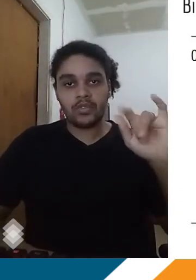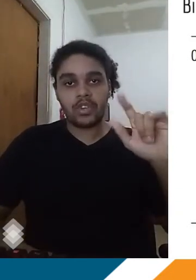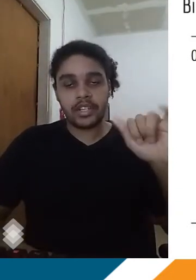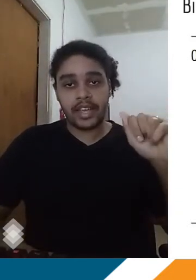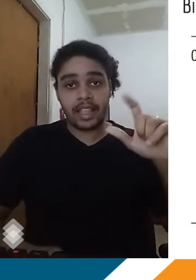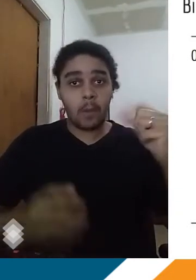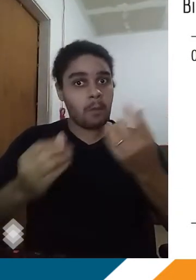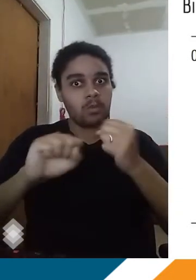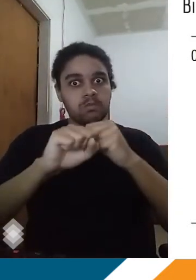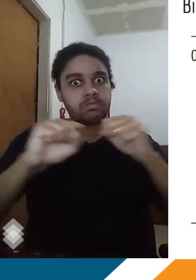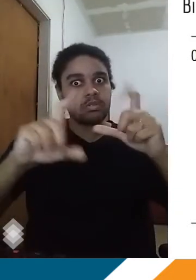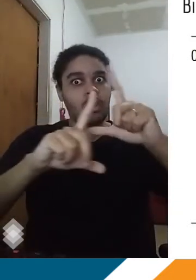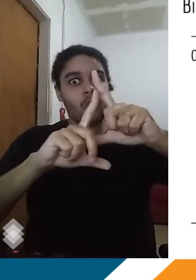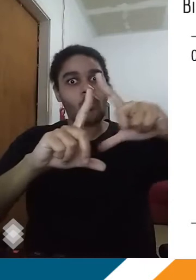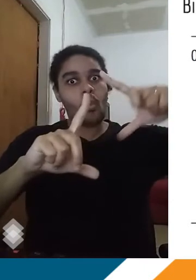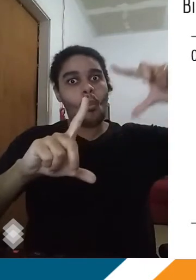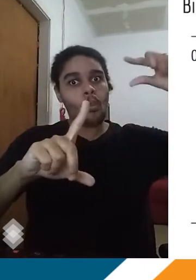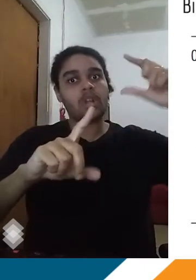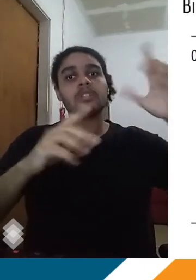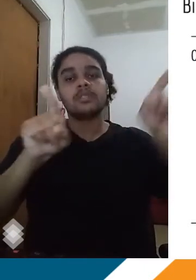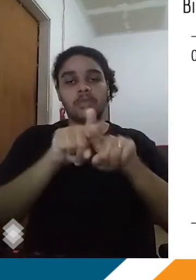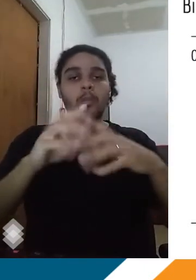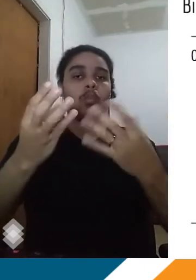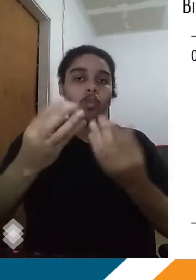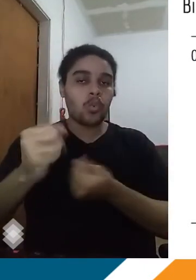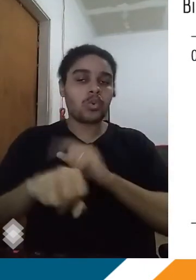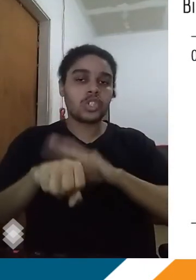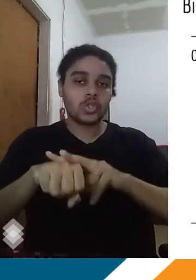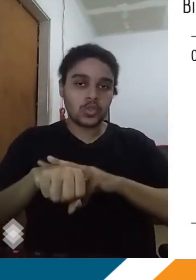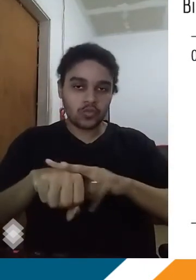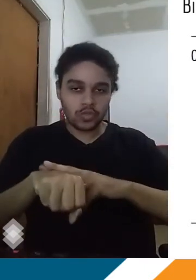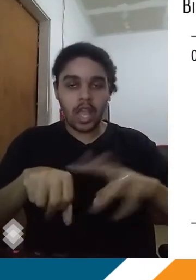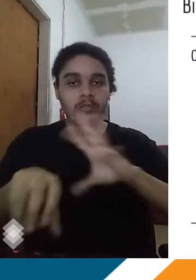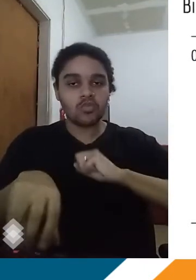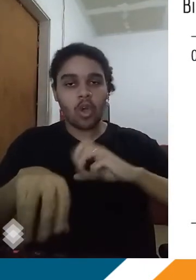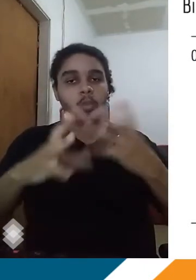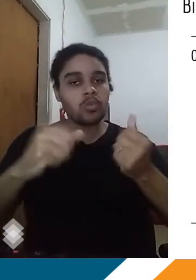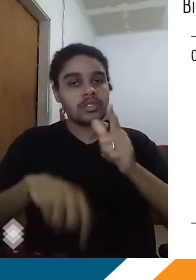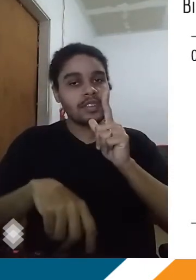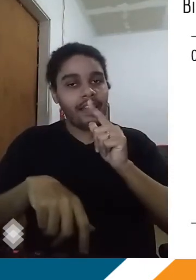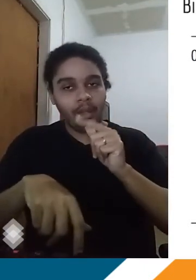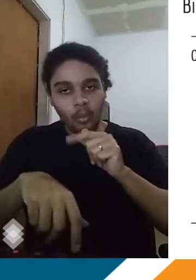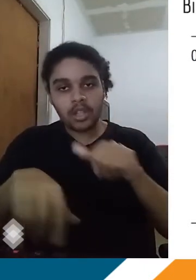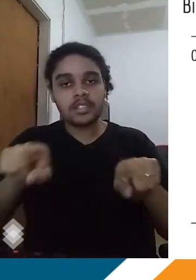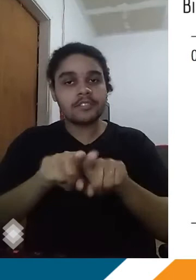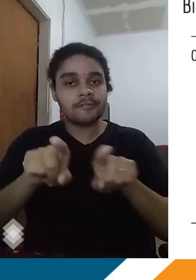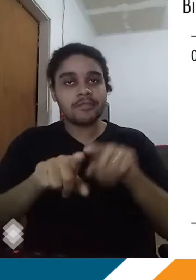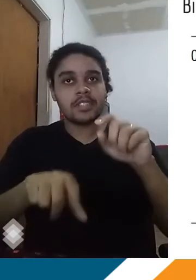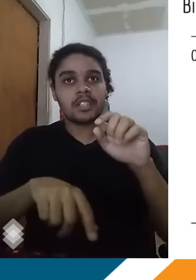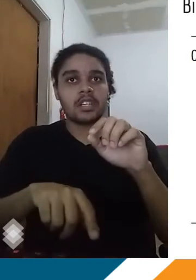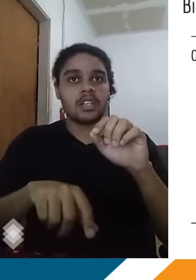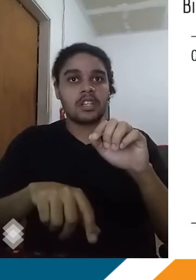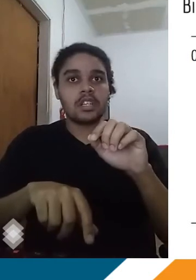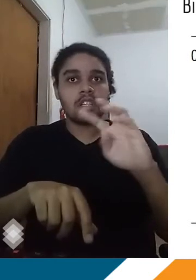folhas grandes, largas e muito verdes, porque elas justamente absorvem muita umidade, e são folhas também